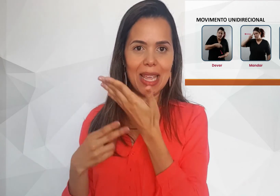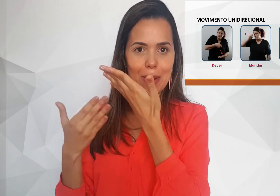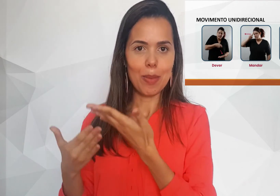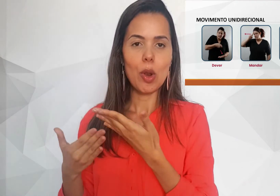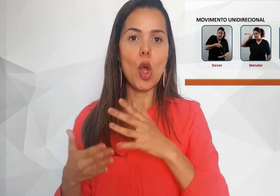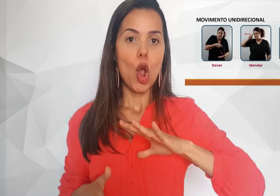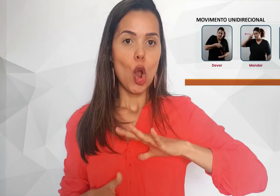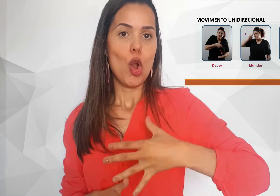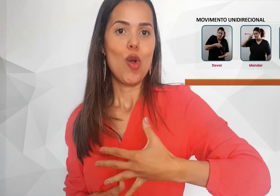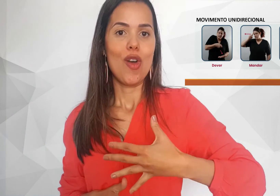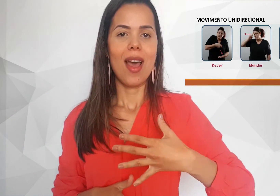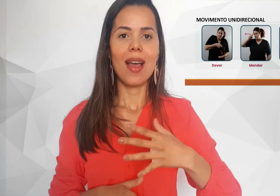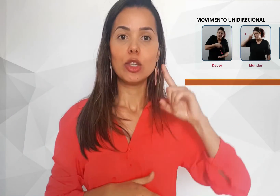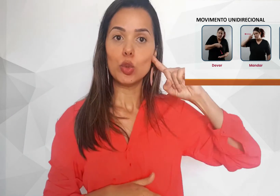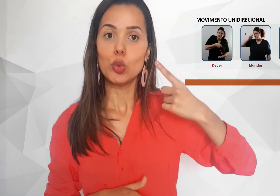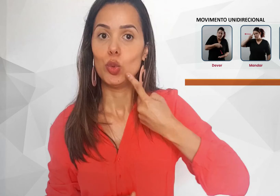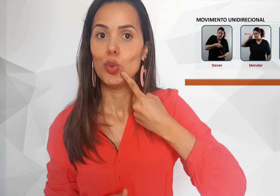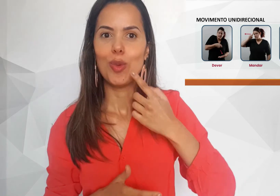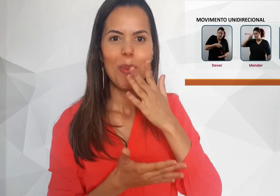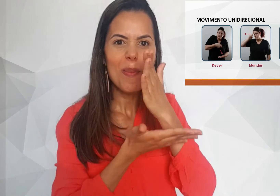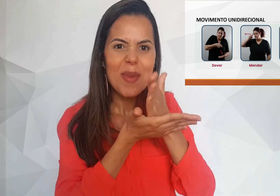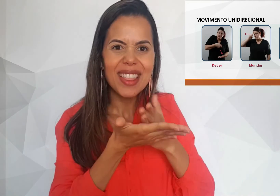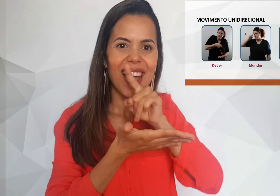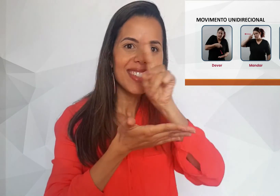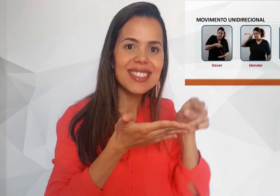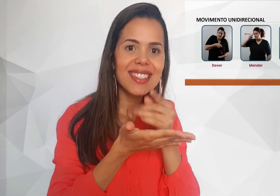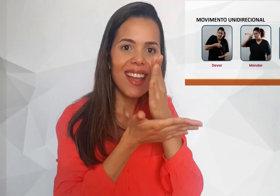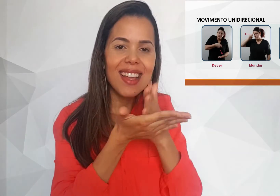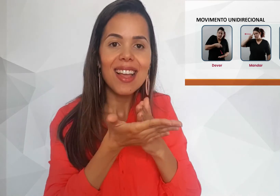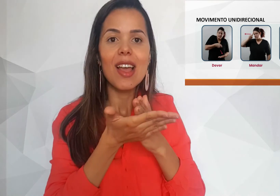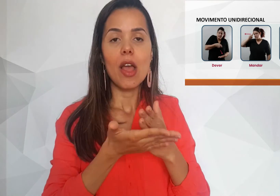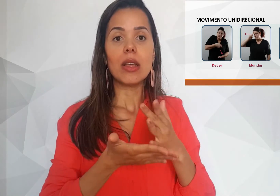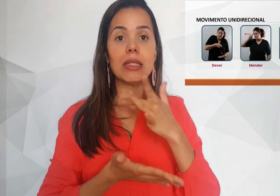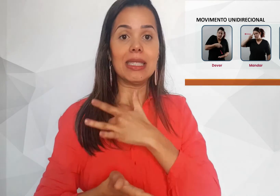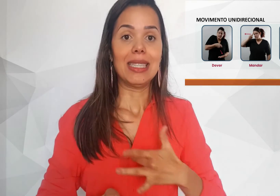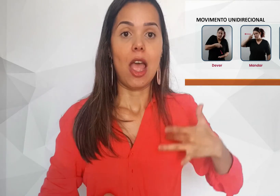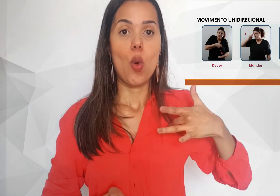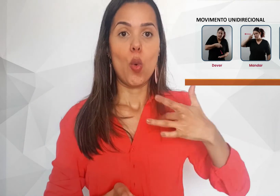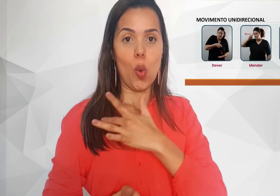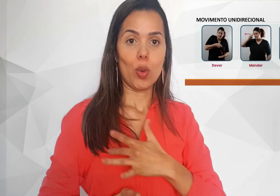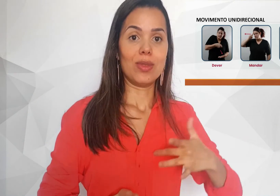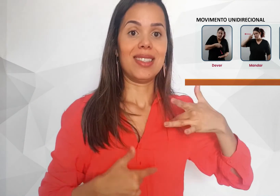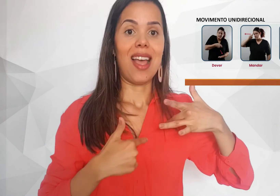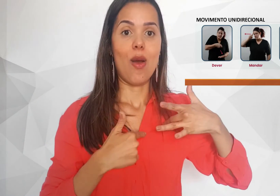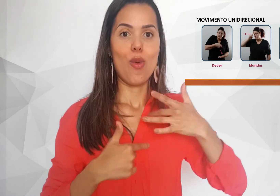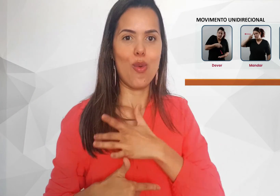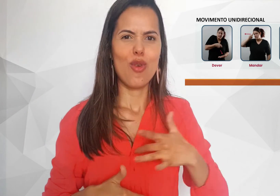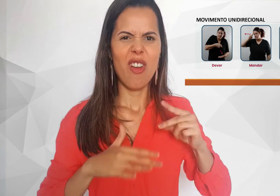semicircular, ele pode estar no sinal de coragem, no sinal de surdo, né? Aí está no sinal de saúde, quando ele é